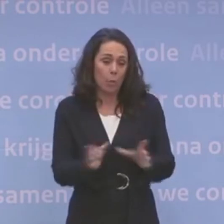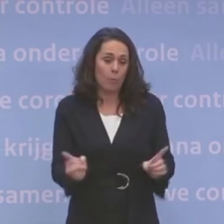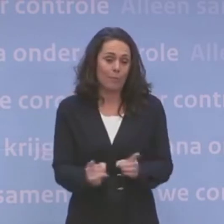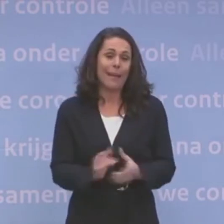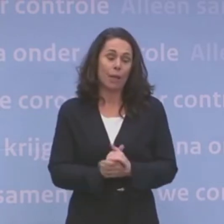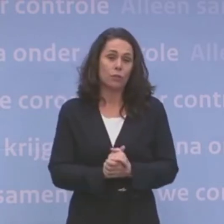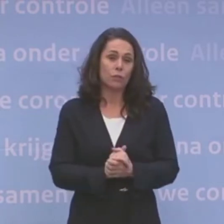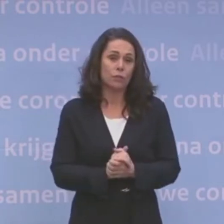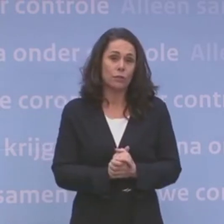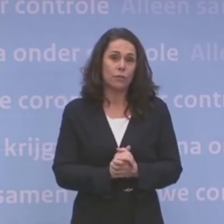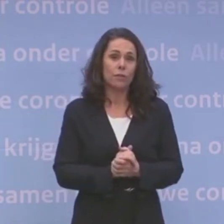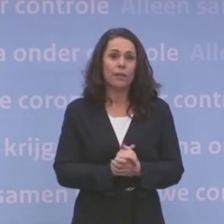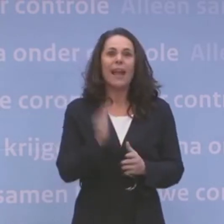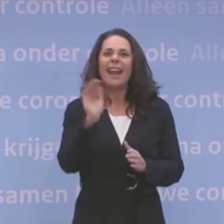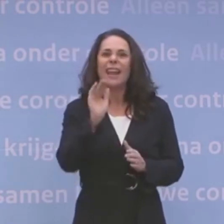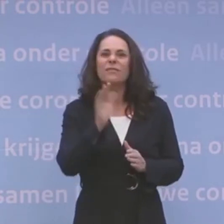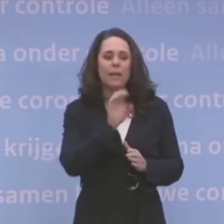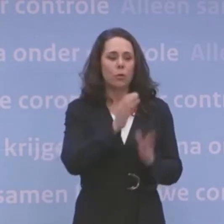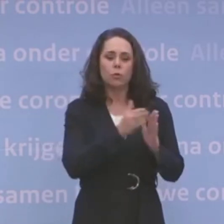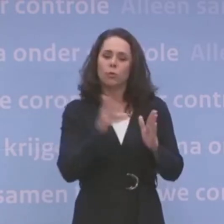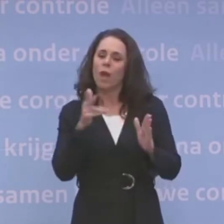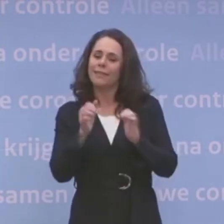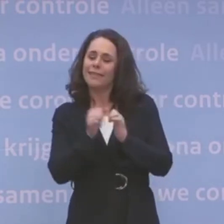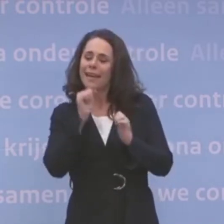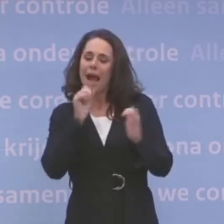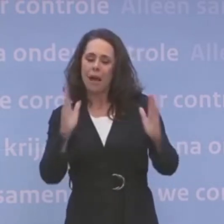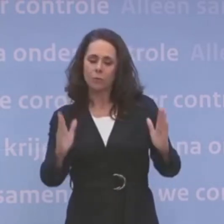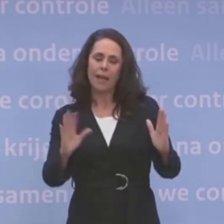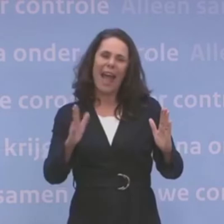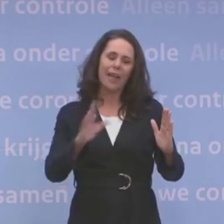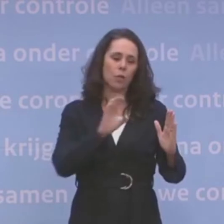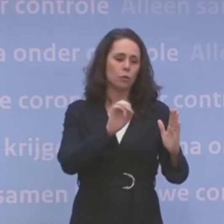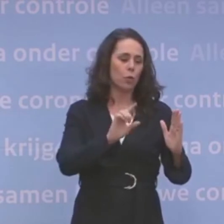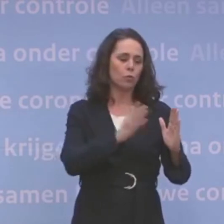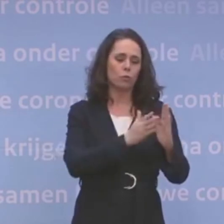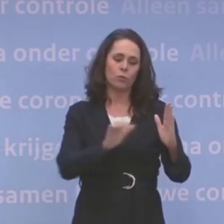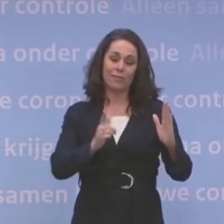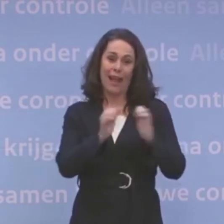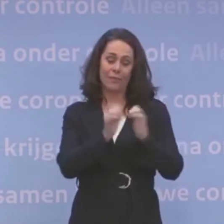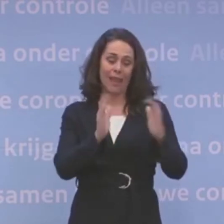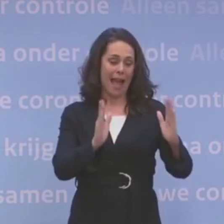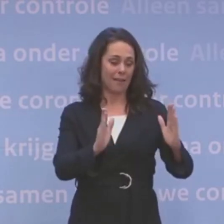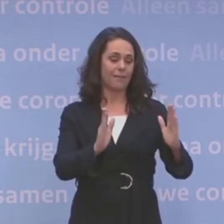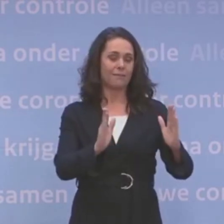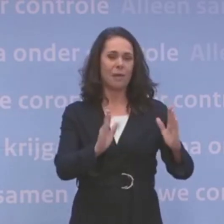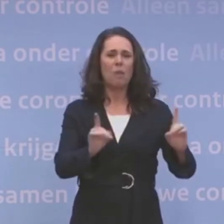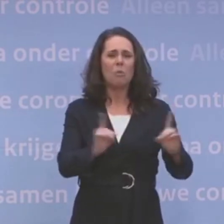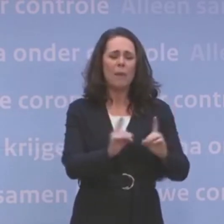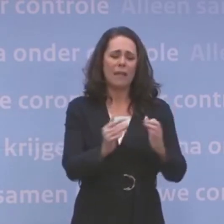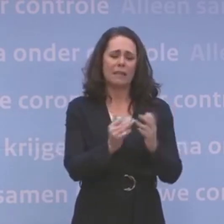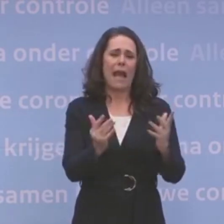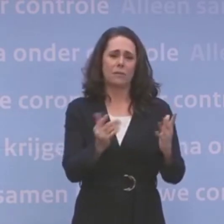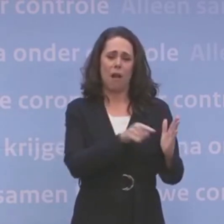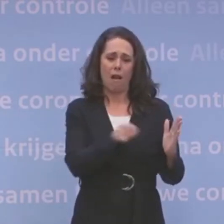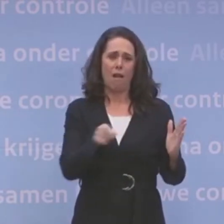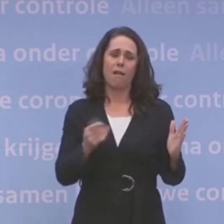de leeftijdsgroep van 0 tot 18 jaar, en eigenlijk nog meer uitgesproken 0 tot 12 jaar, zien we eigenlijk een gering aantal gevallen. Om u een